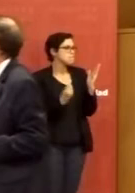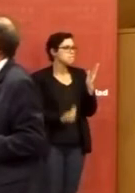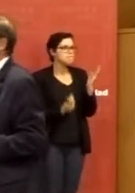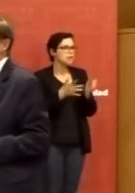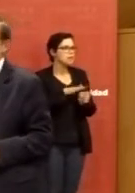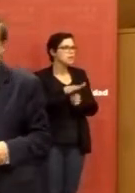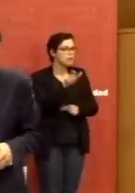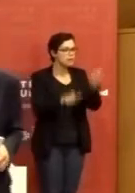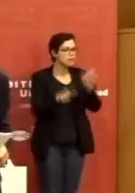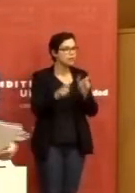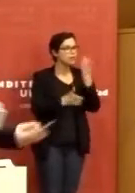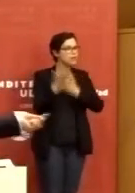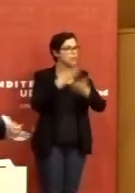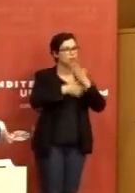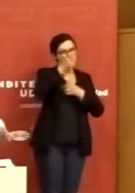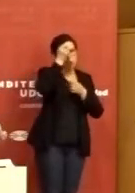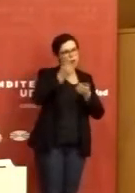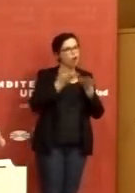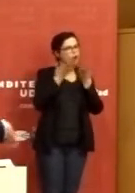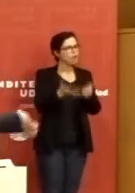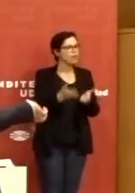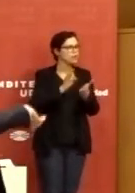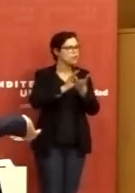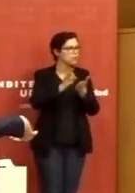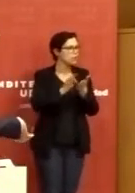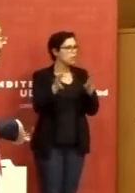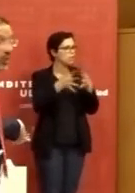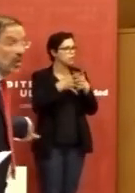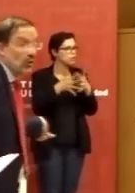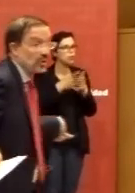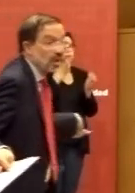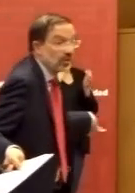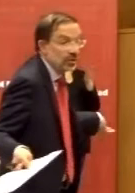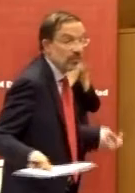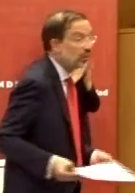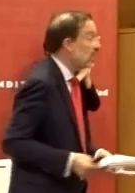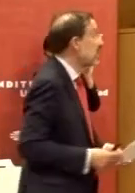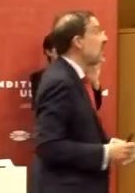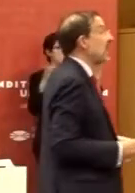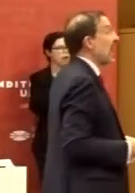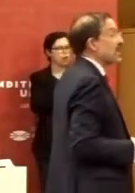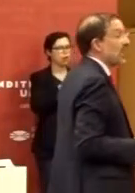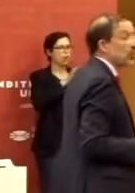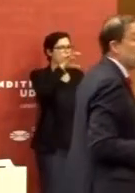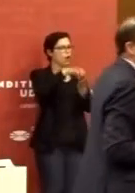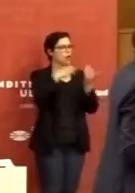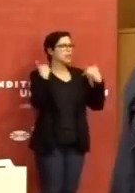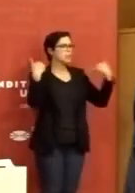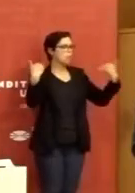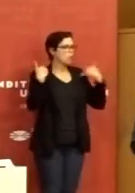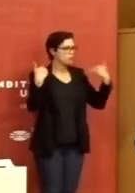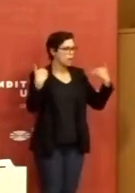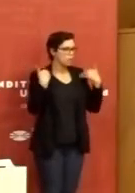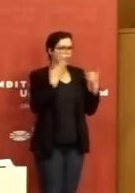con discapacidad intelectual infraestructuras y servicios que la universidad ofrece, como por ejemplo la biblioteca o instalaciones deportivas a las que de otra forma